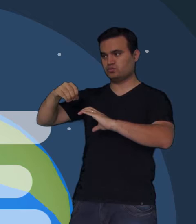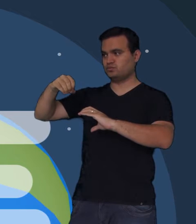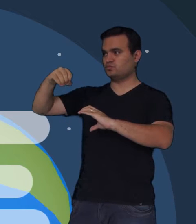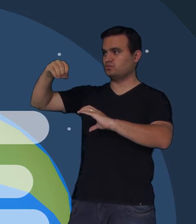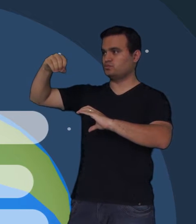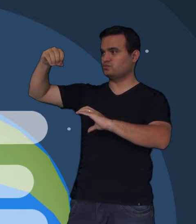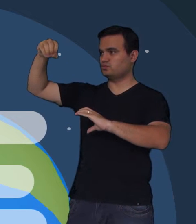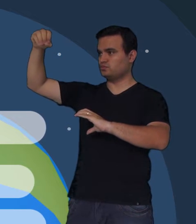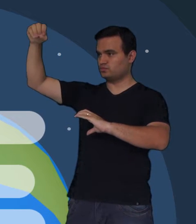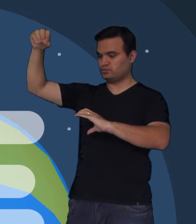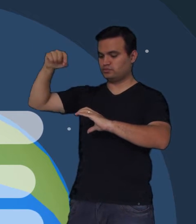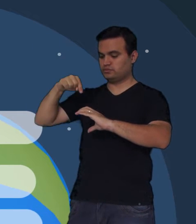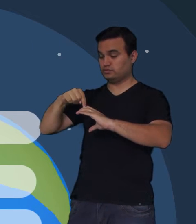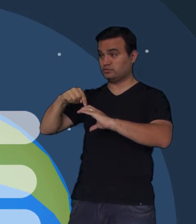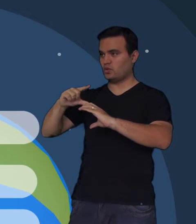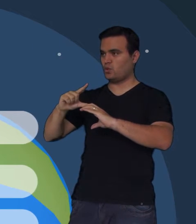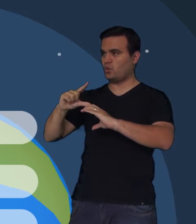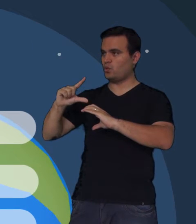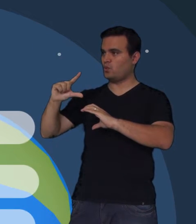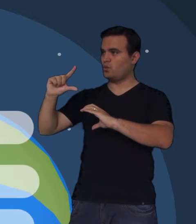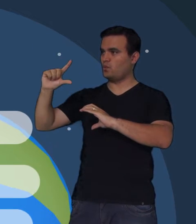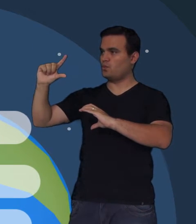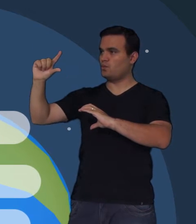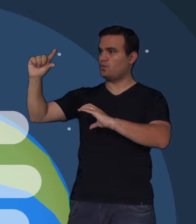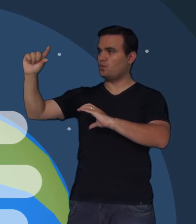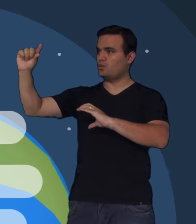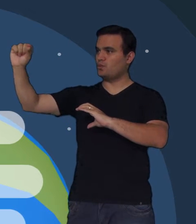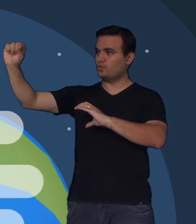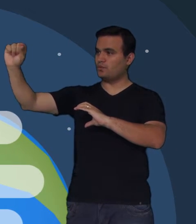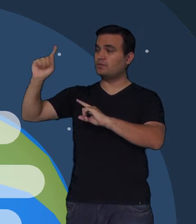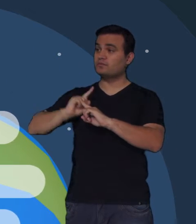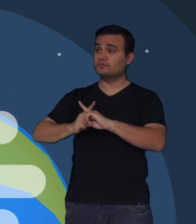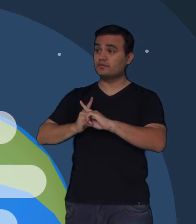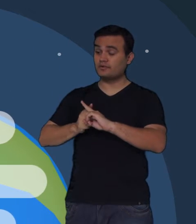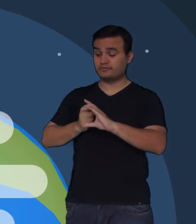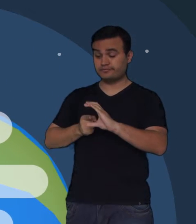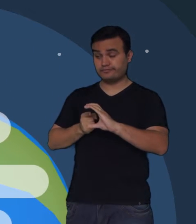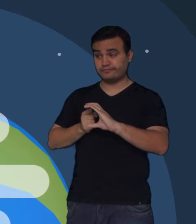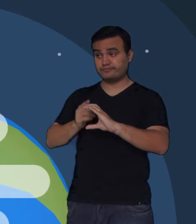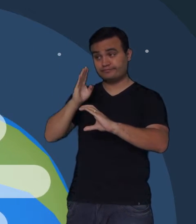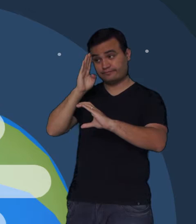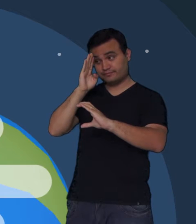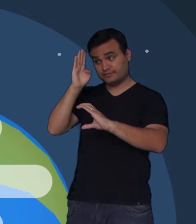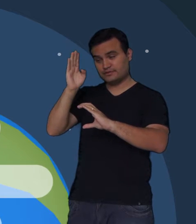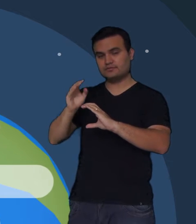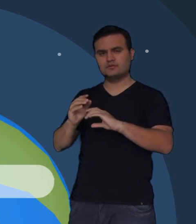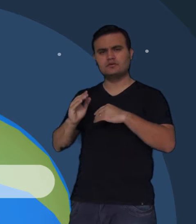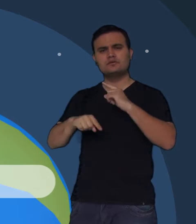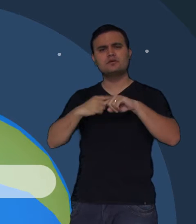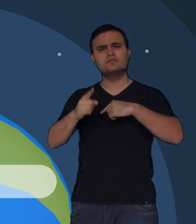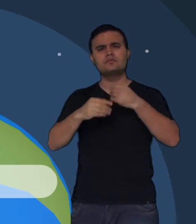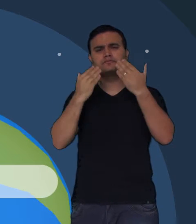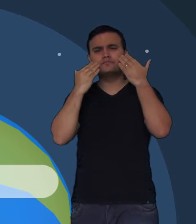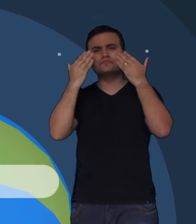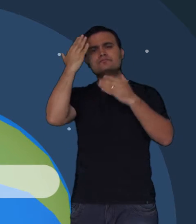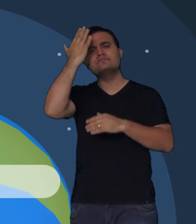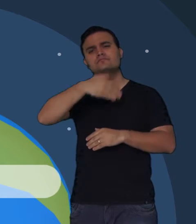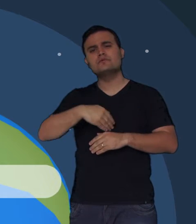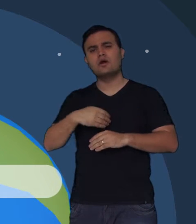mais longe nos afastávamos da superfície da Terra. Mas Hess verificou que a radiação não mudava com a altura do